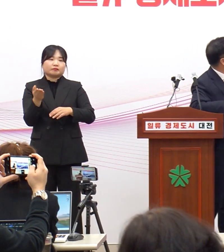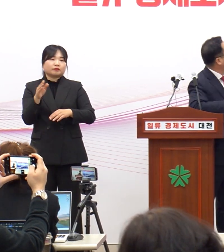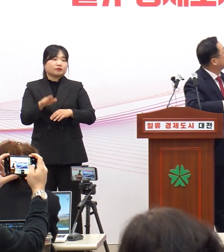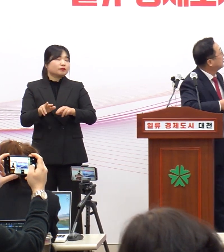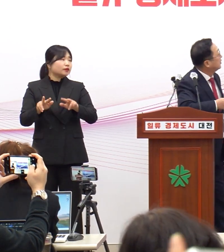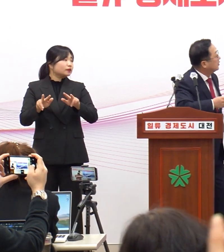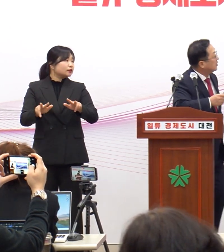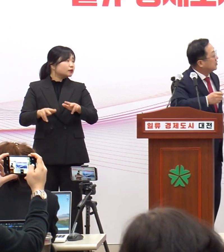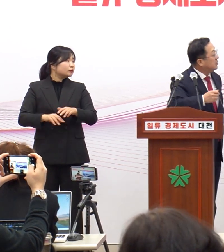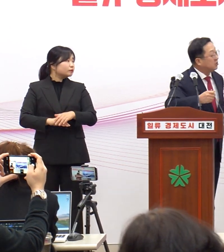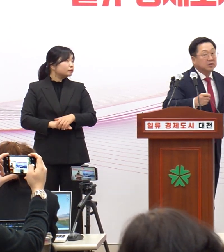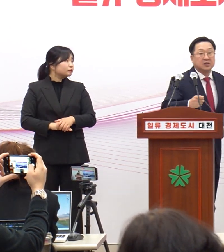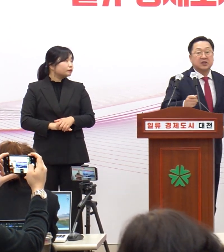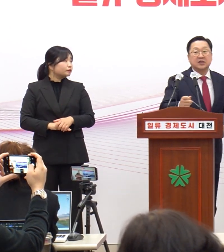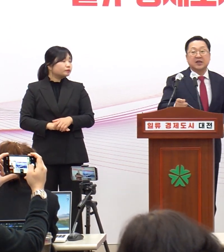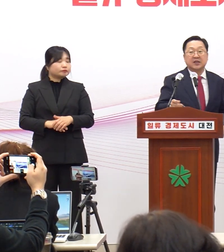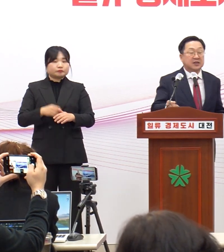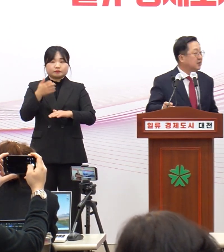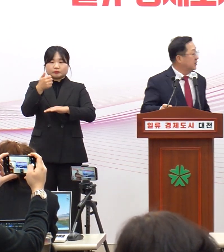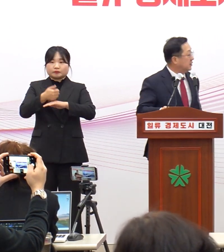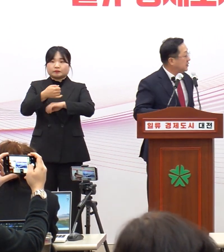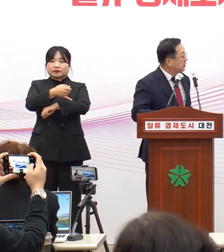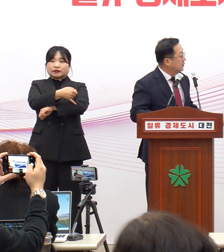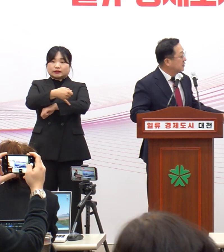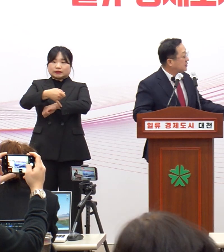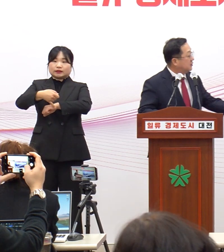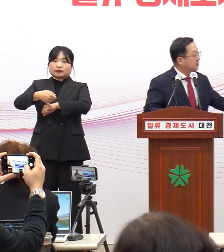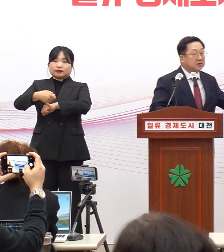현재 최종 디자인으로